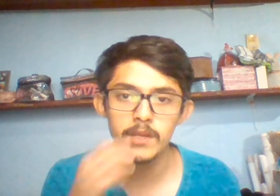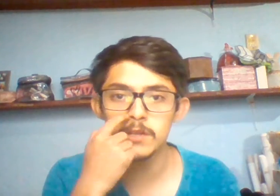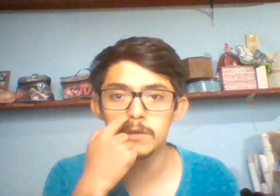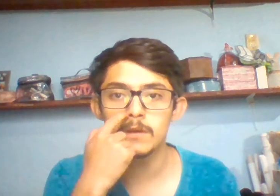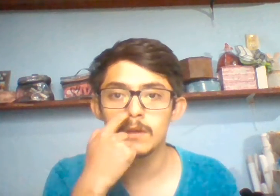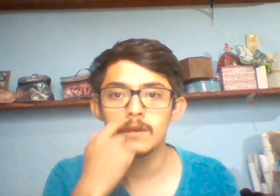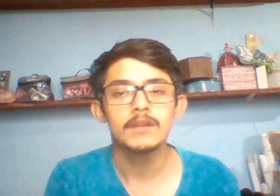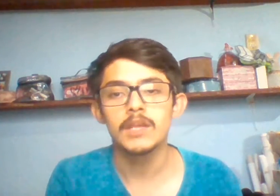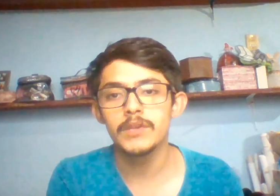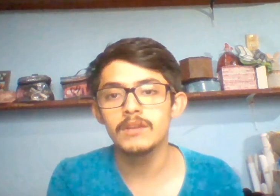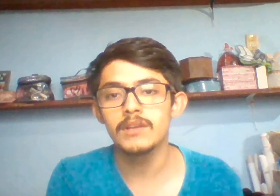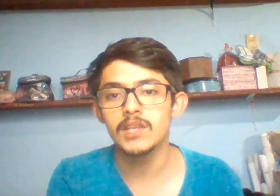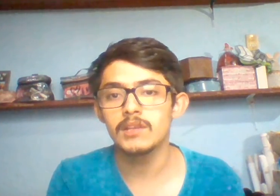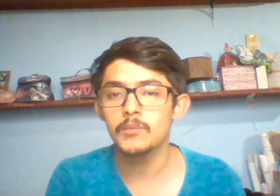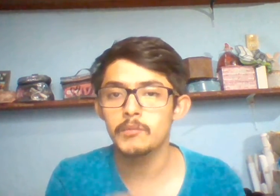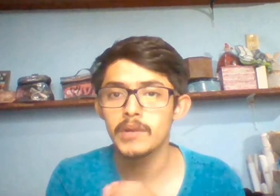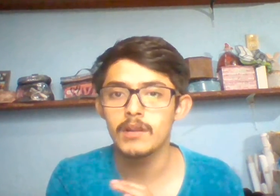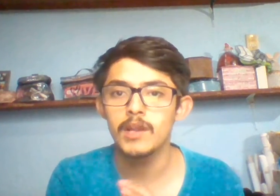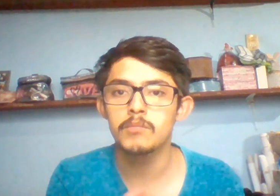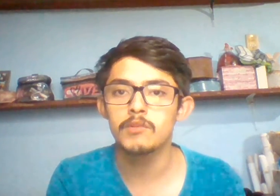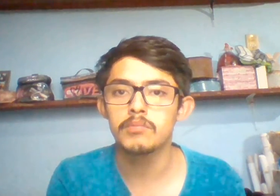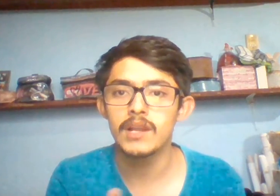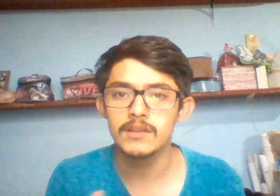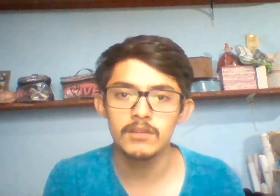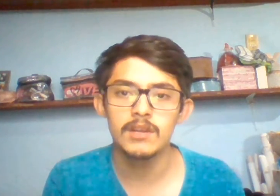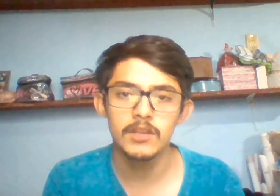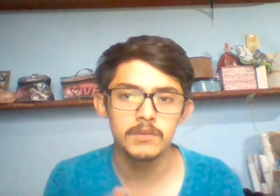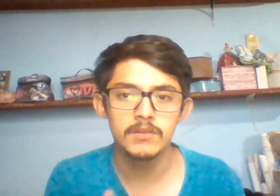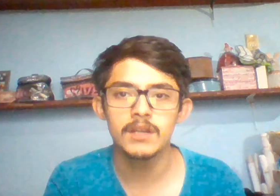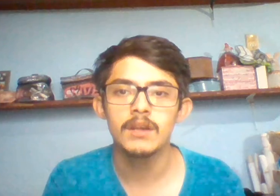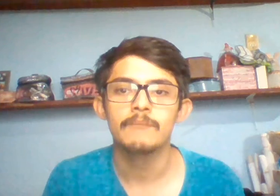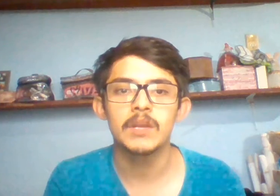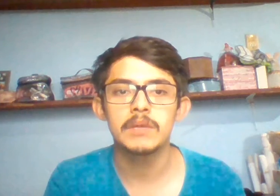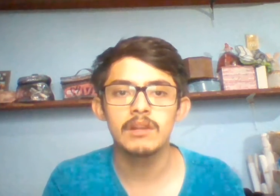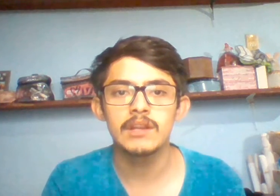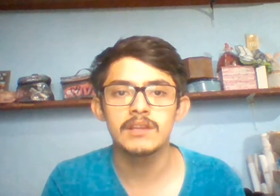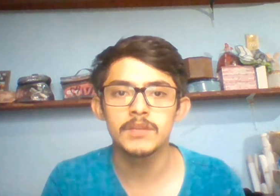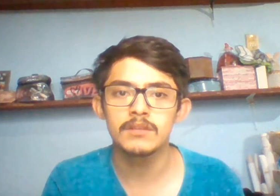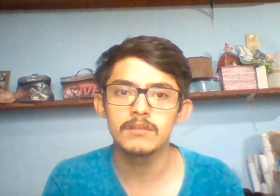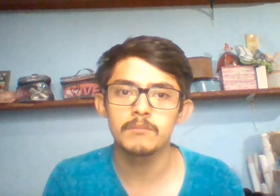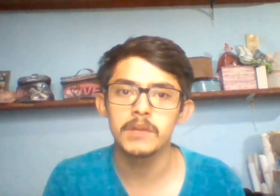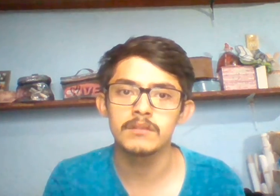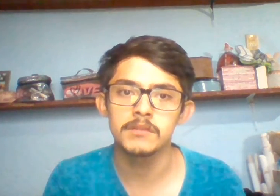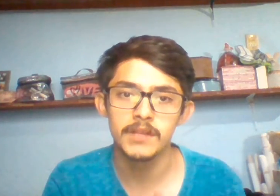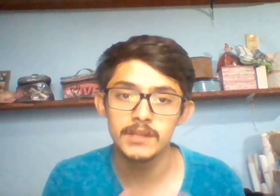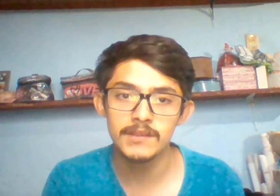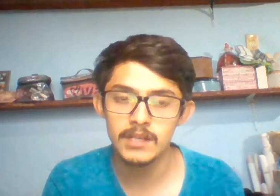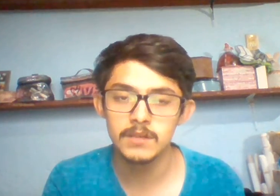pequeño. También se popularizó el AWG debido al que el diámetro para los diferentes calibres,